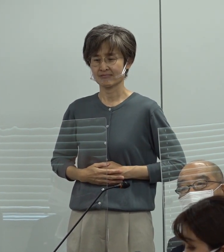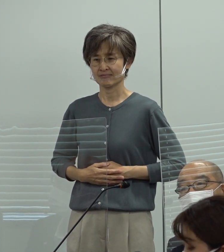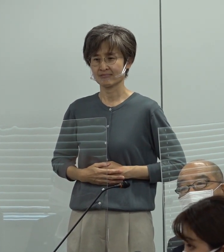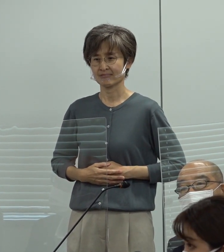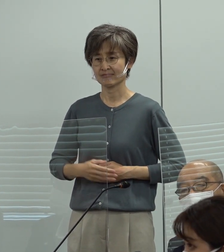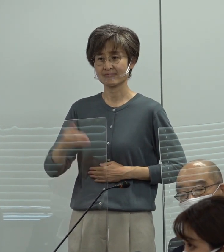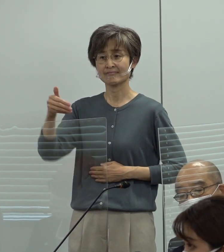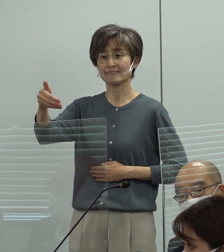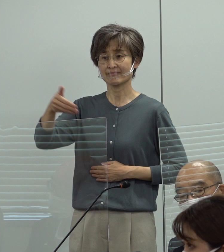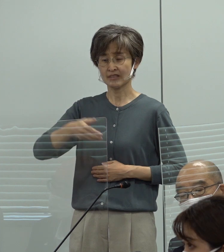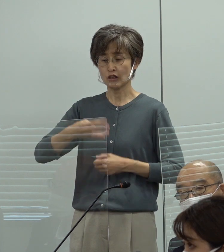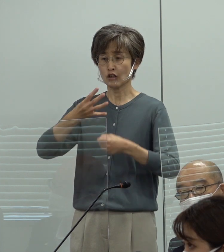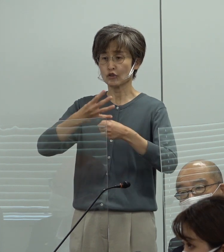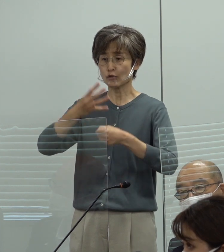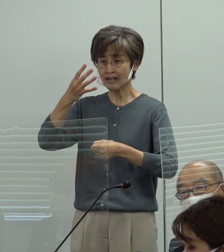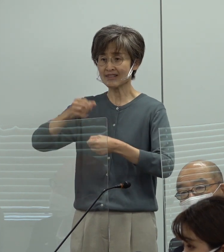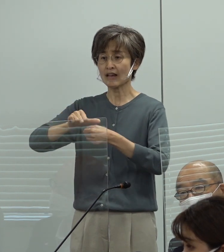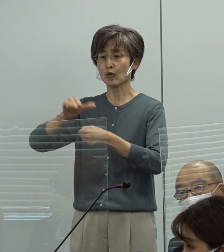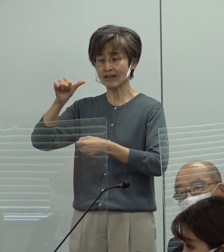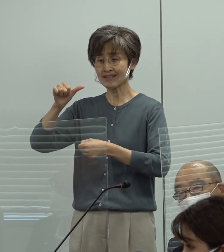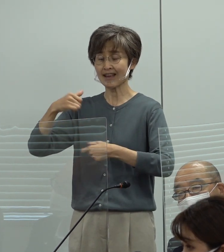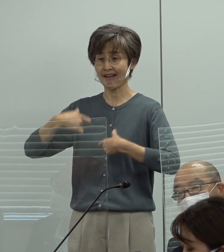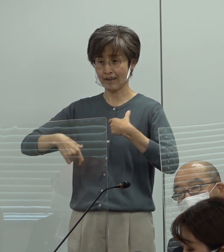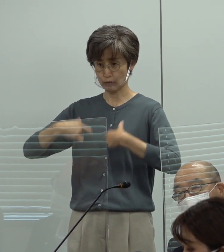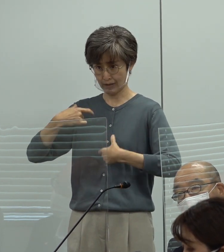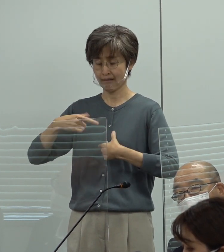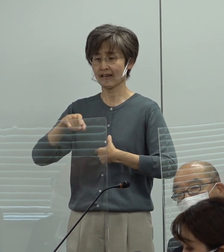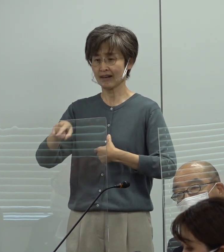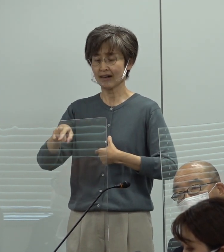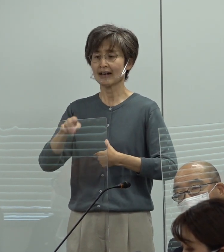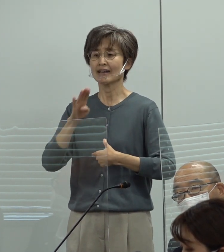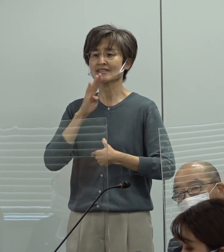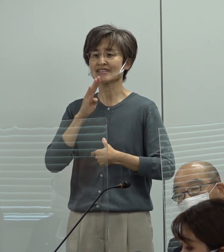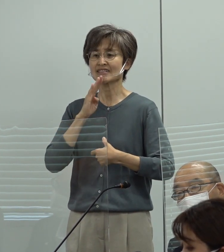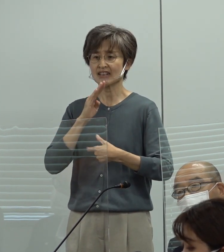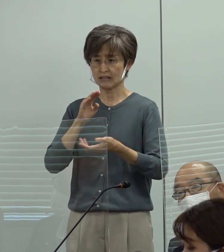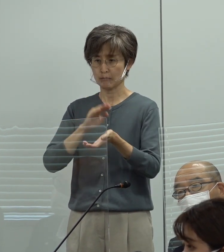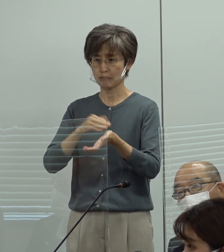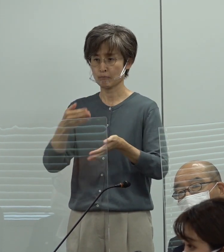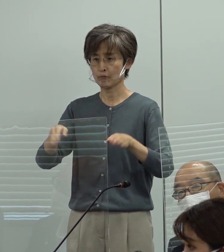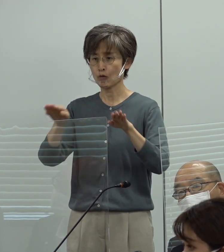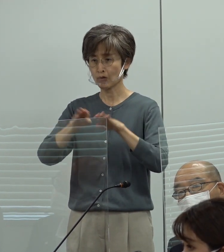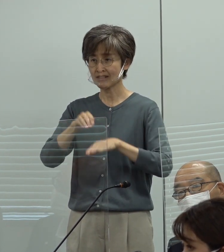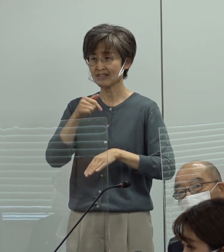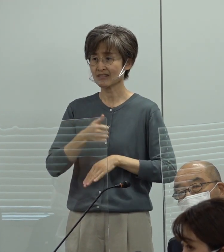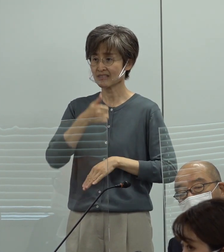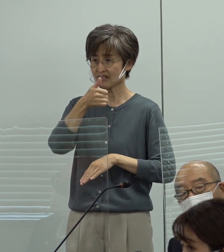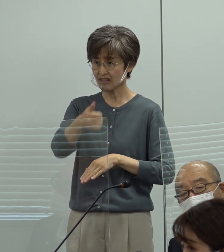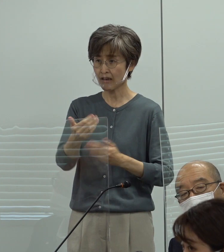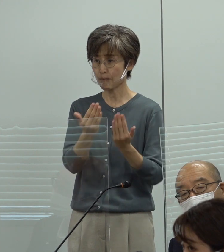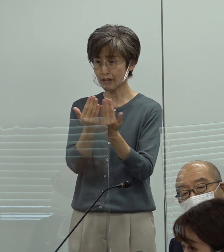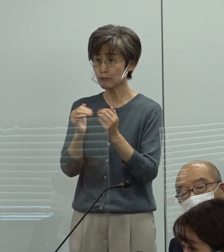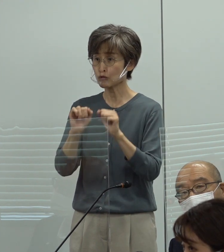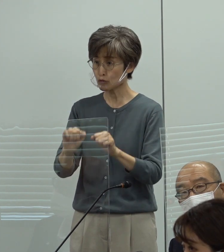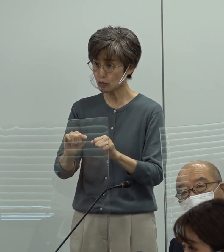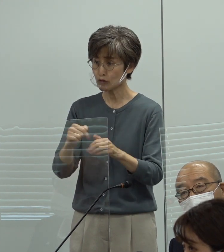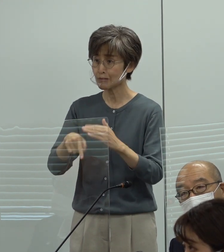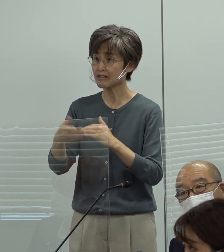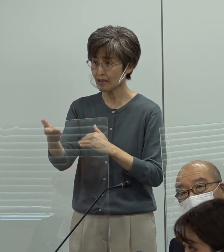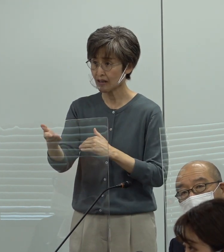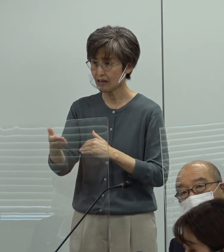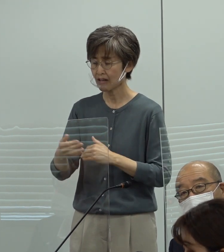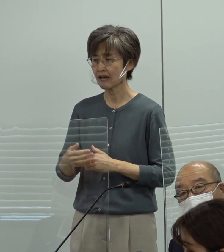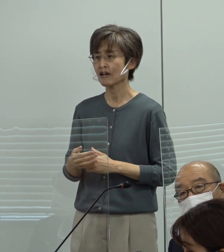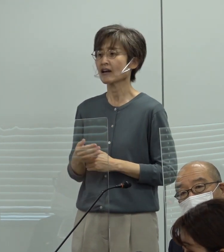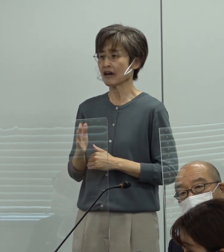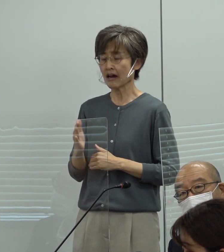その4、5年生が実際にその岐阜大学附属病院で学ぶってことですか？ 学んでいます。